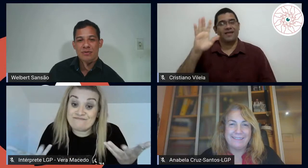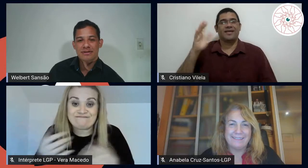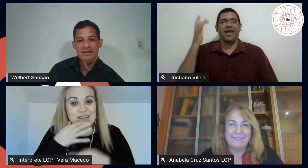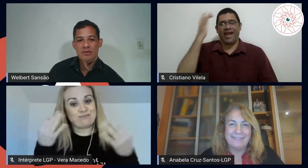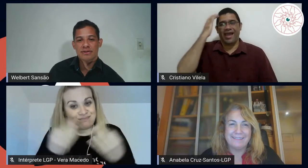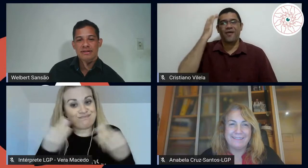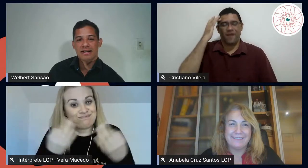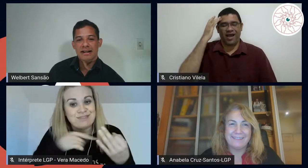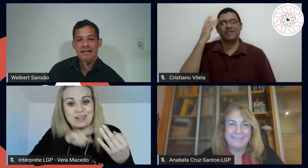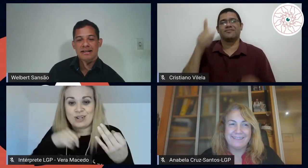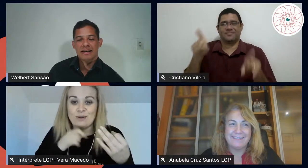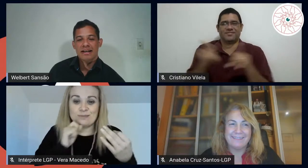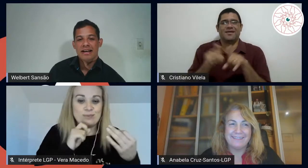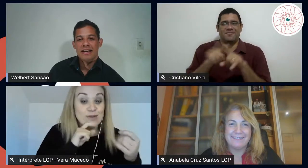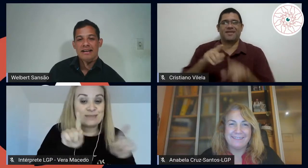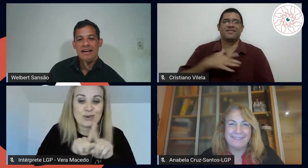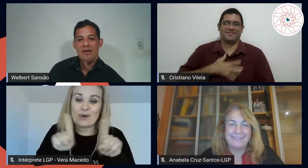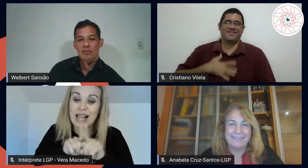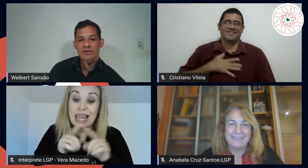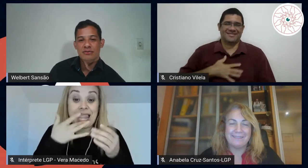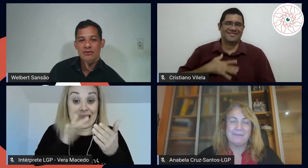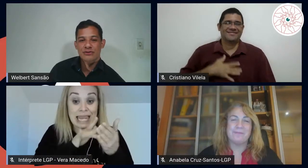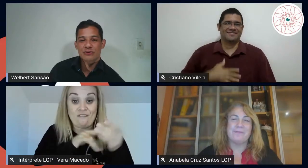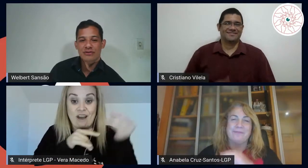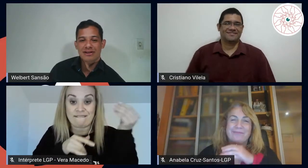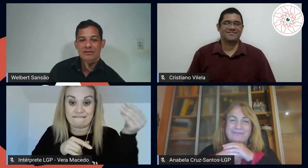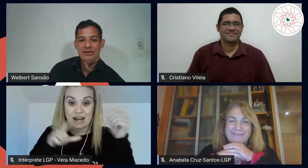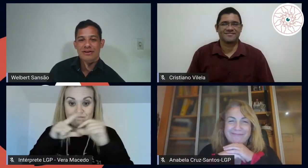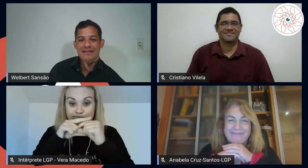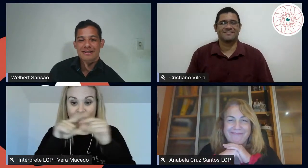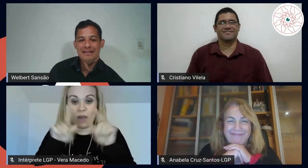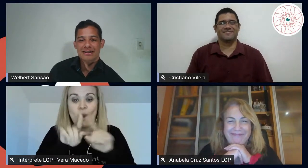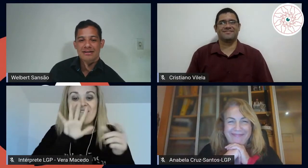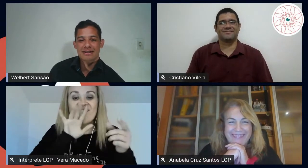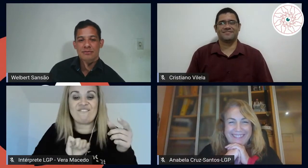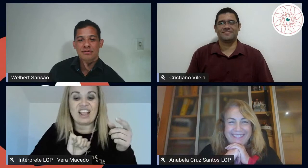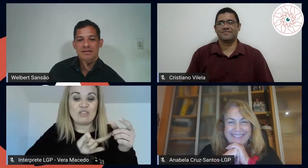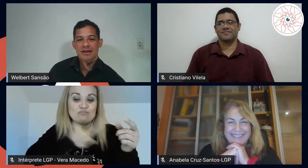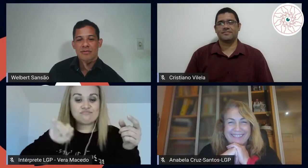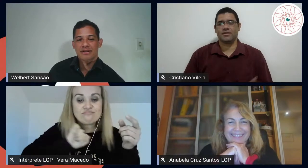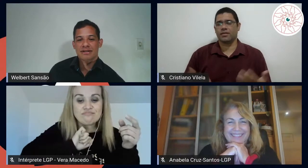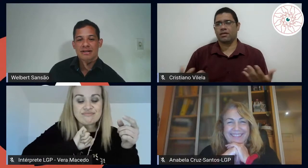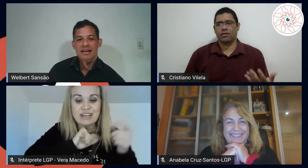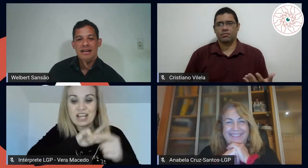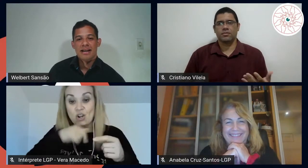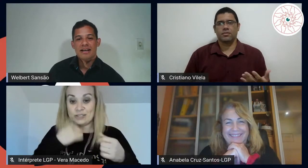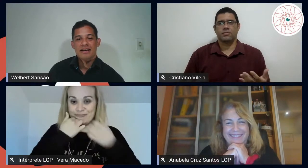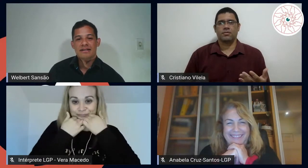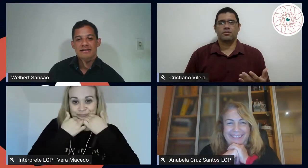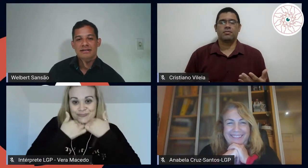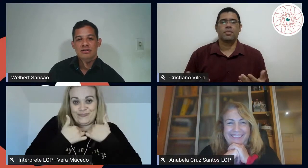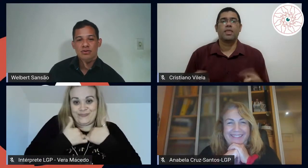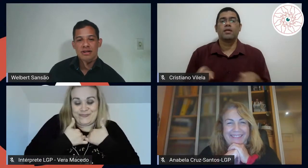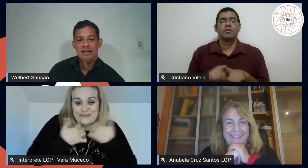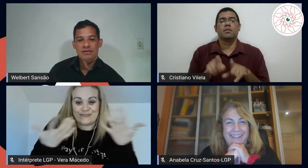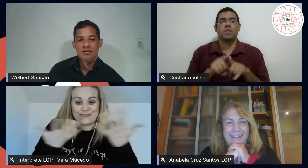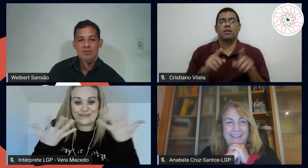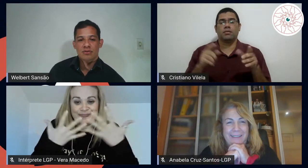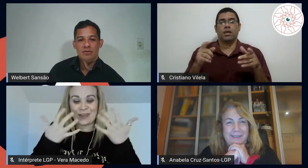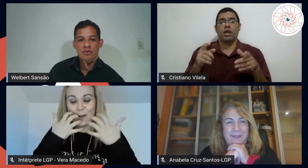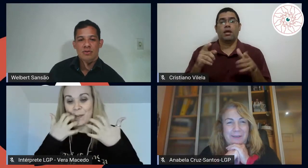verdade que a gente possa considerar que eh é como se fosse um filho nosso e nós estamos realmente eh